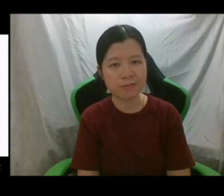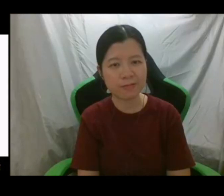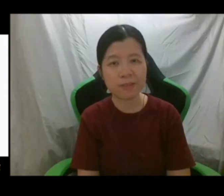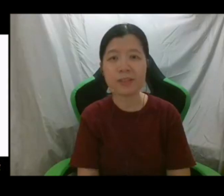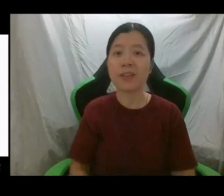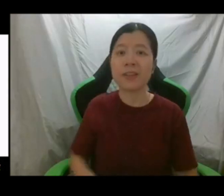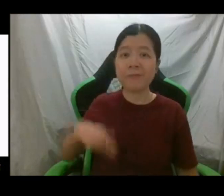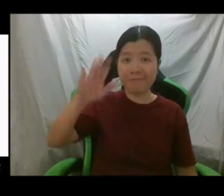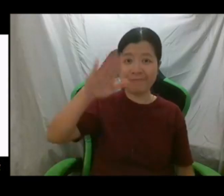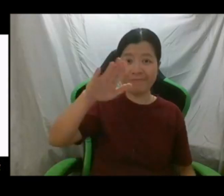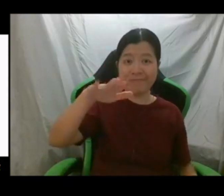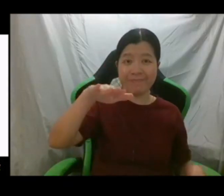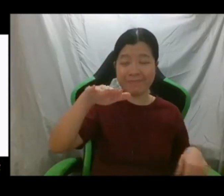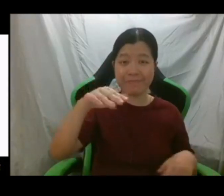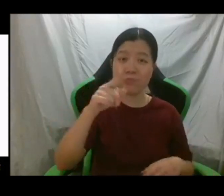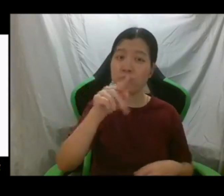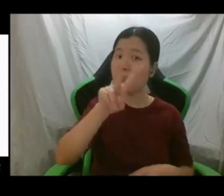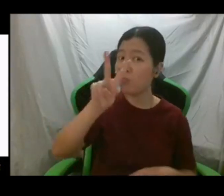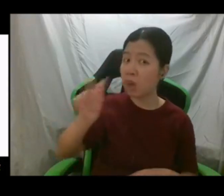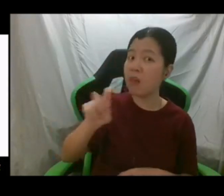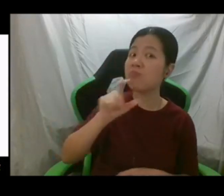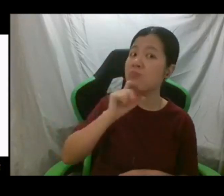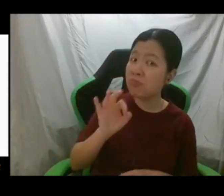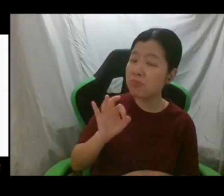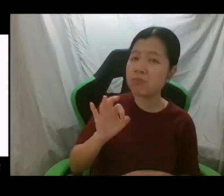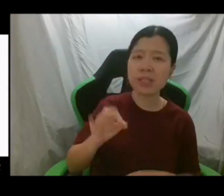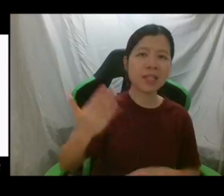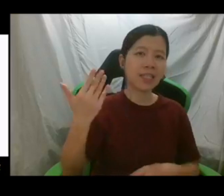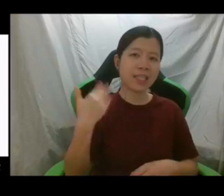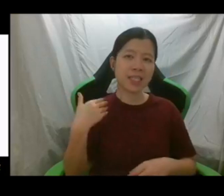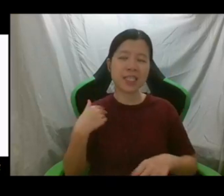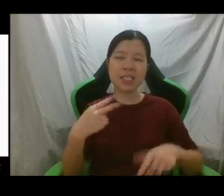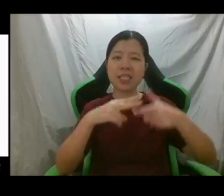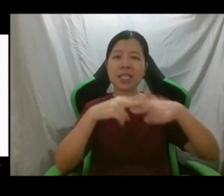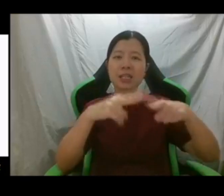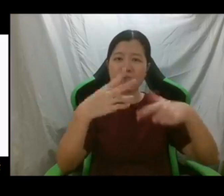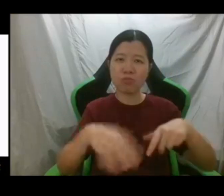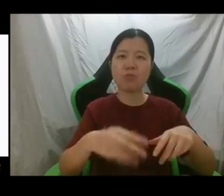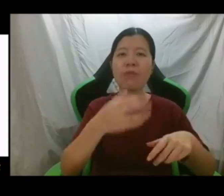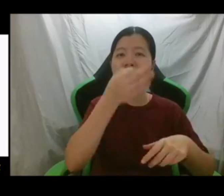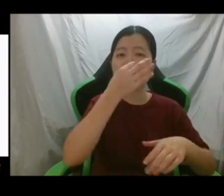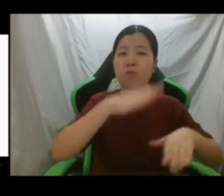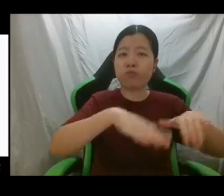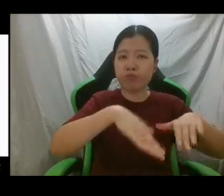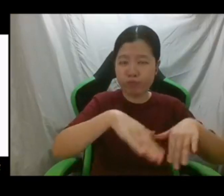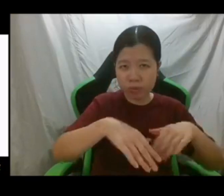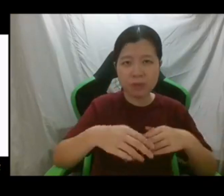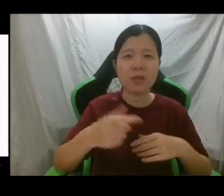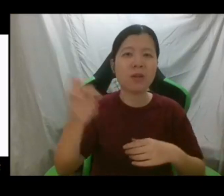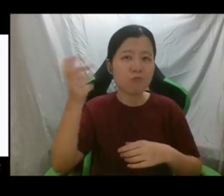小朋友啊，你發現嗎？之前介紹過嘅尖鼻、